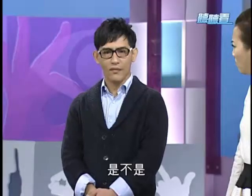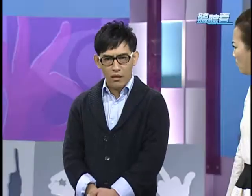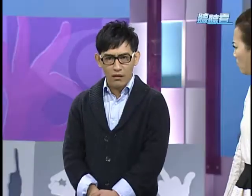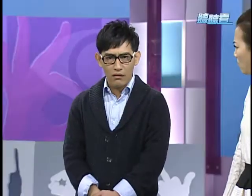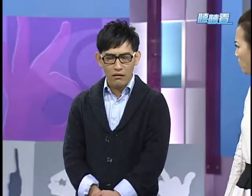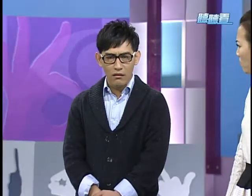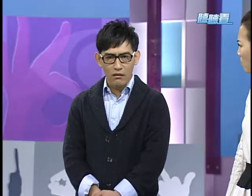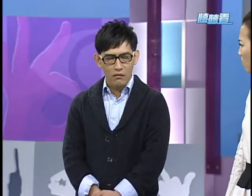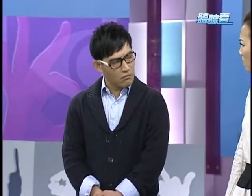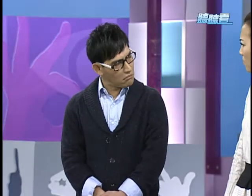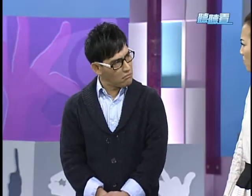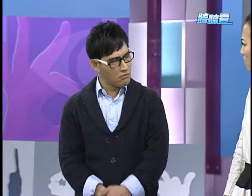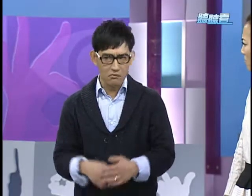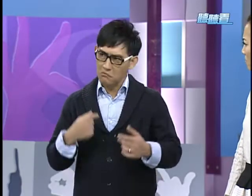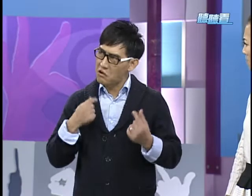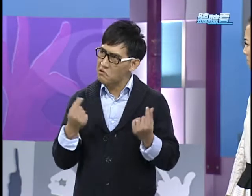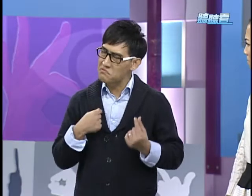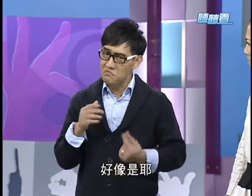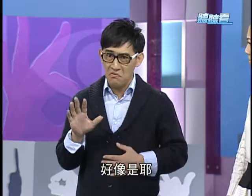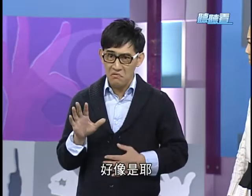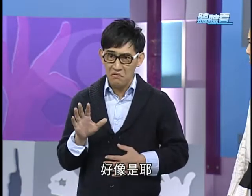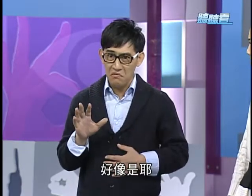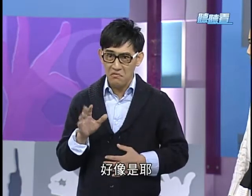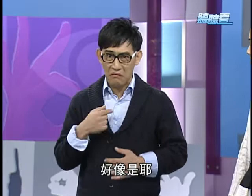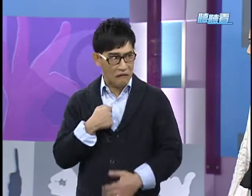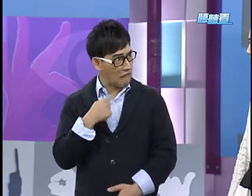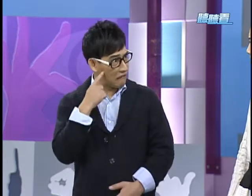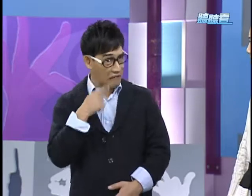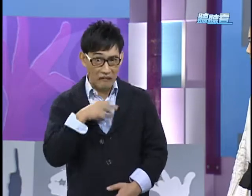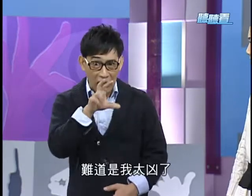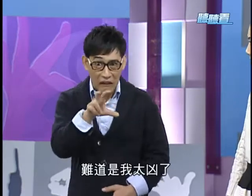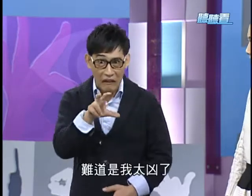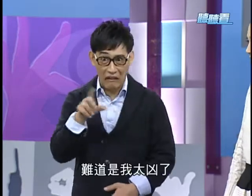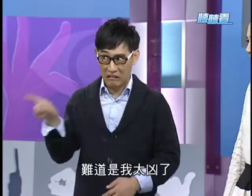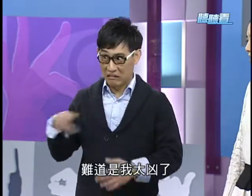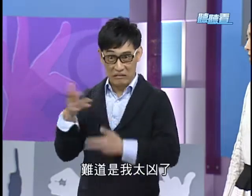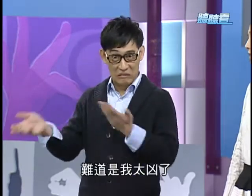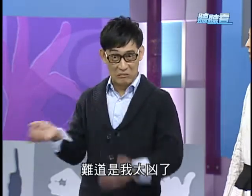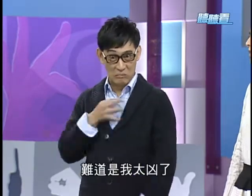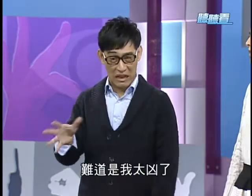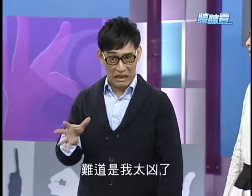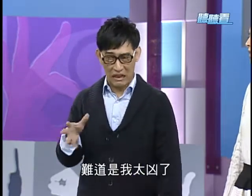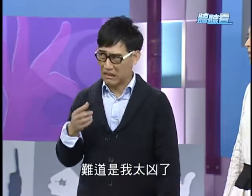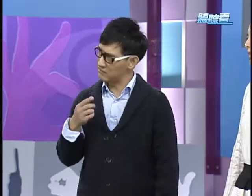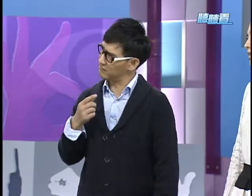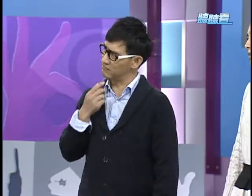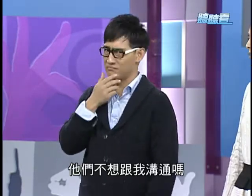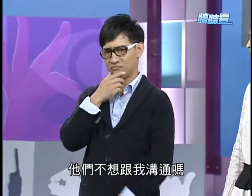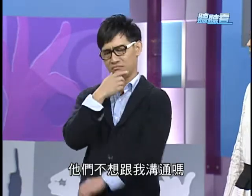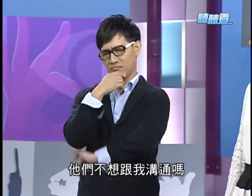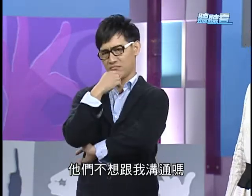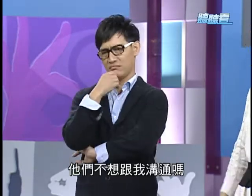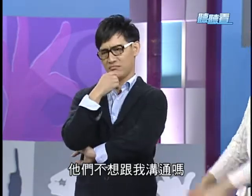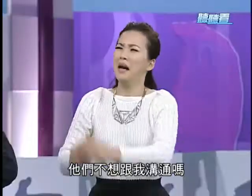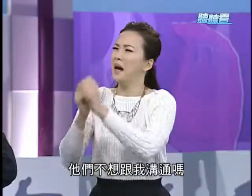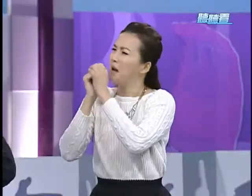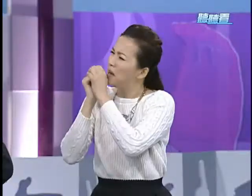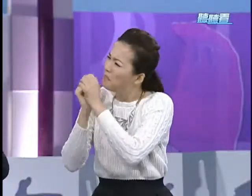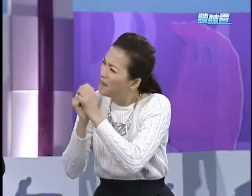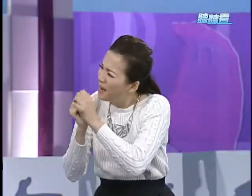啊？好像是。难道是我太凶了，他们不想跟我沟通吗？ 拜